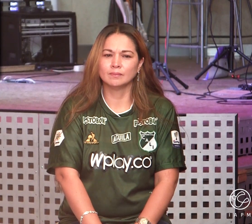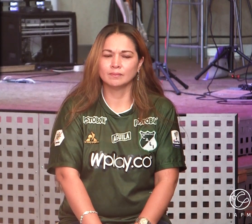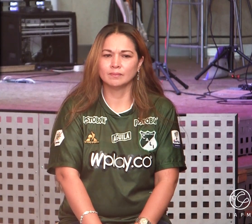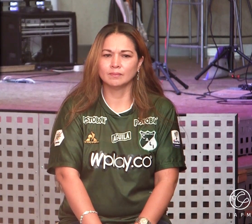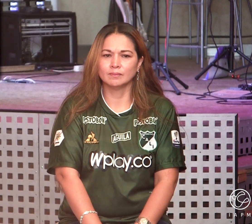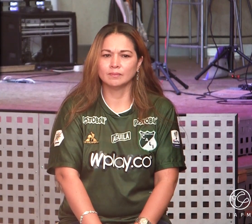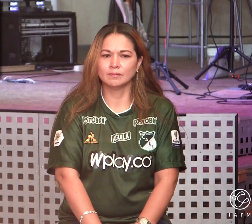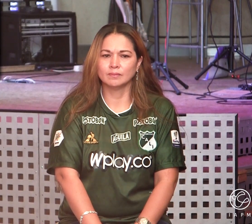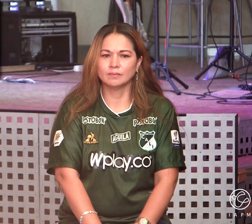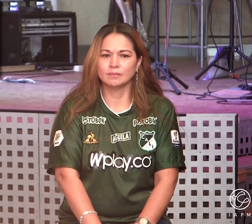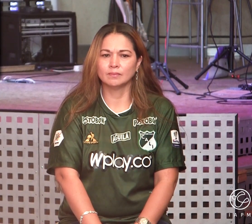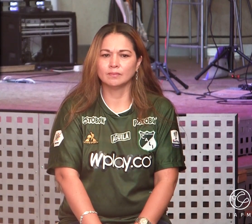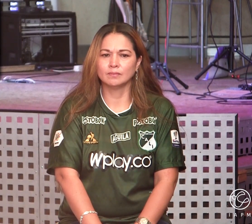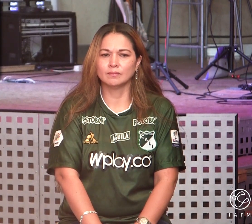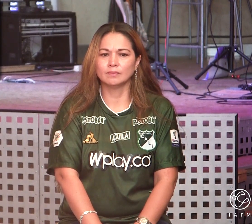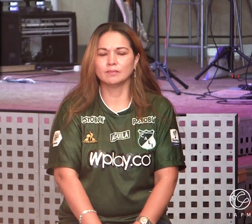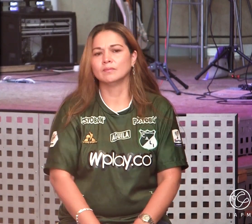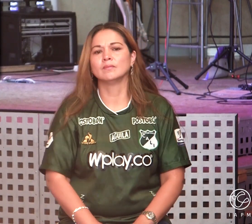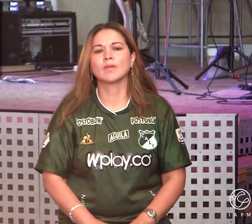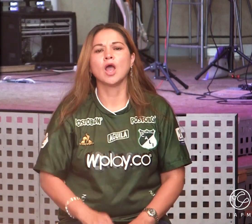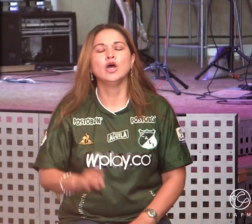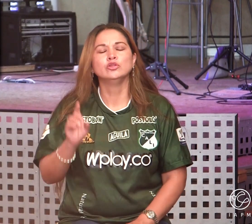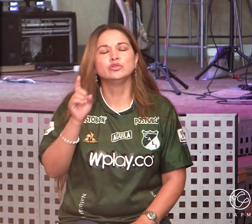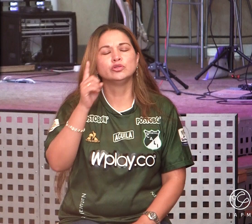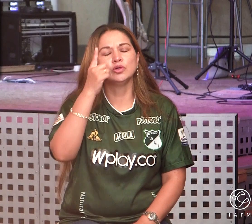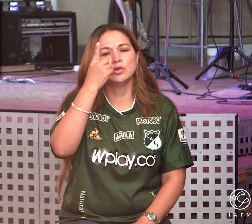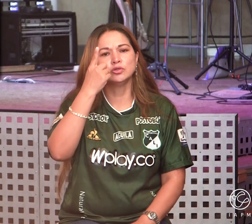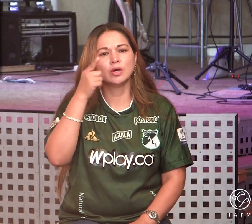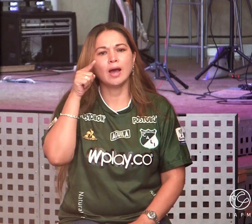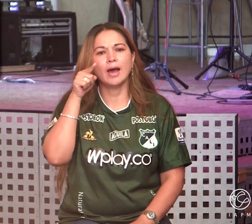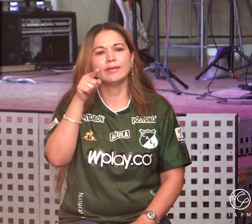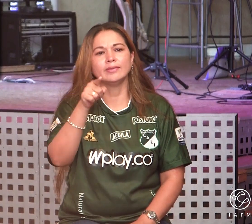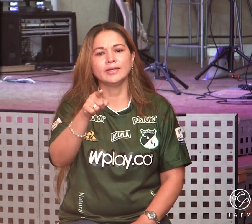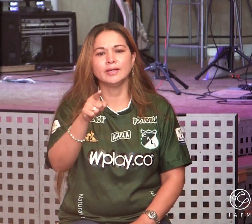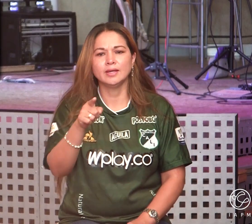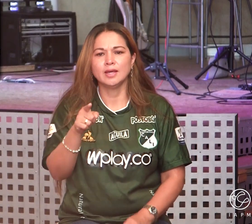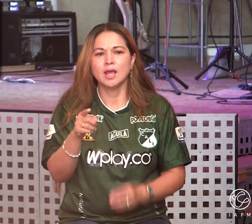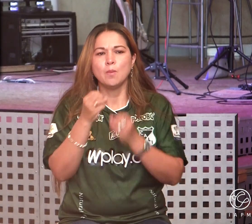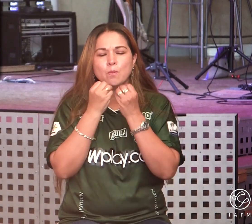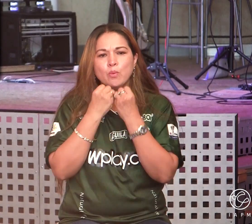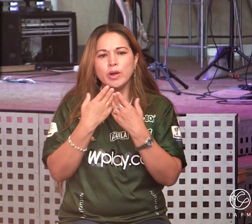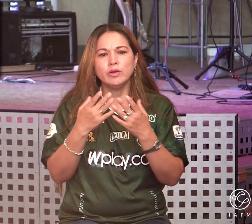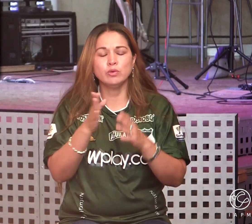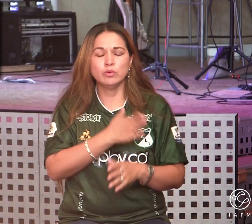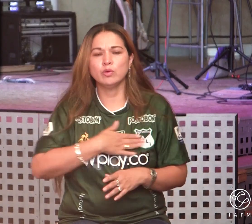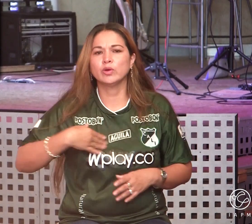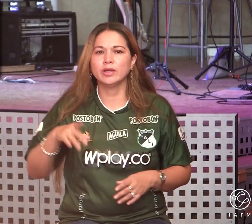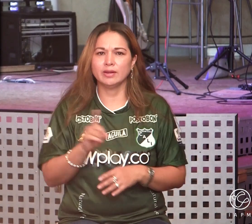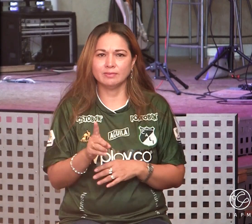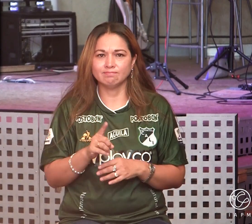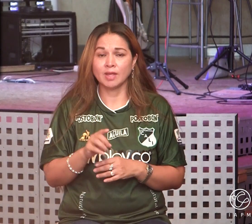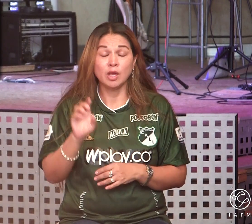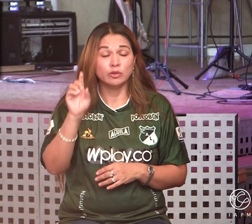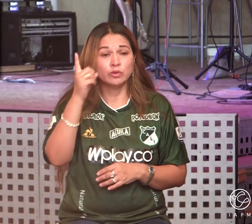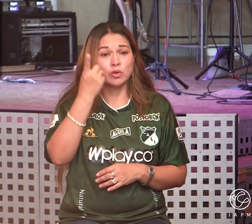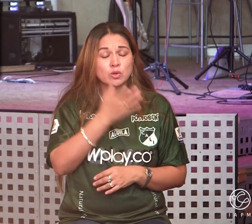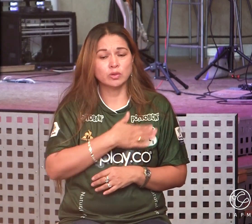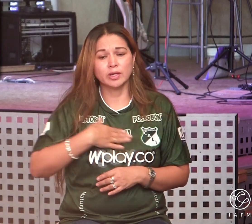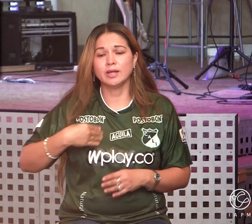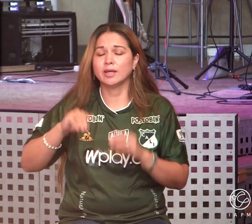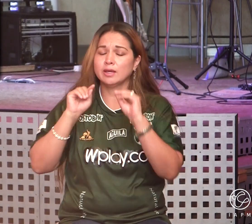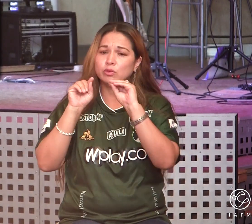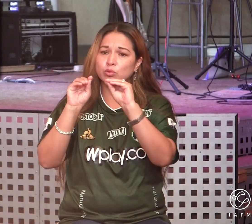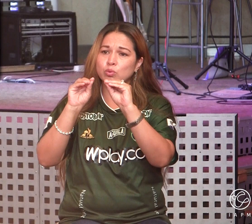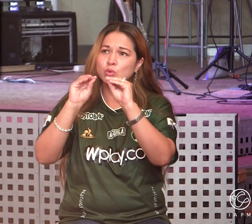verdad. Dios no me quiere bueno, Dios me quiere suyo. Porque bueno puede ser cualquiera,